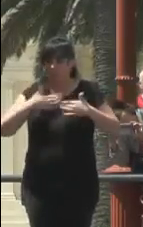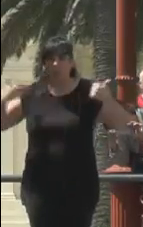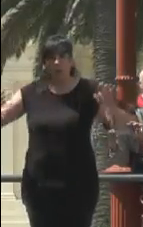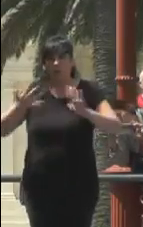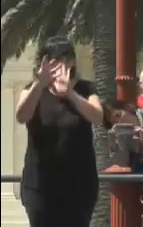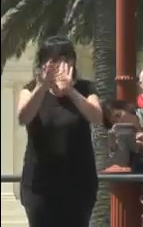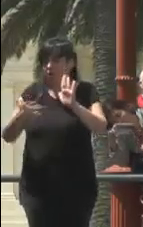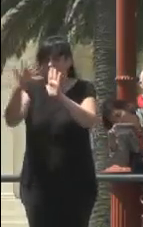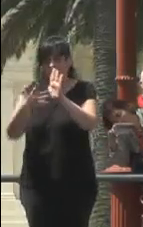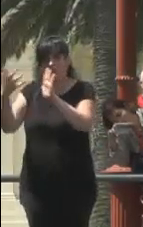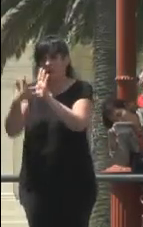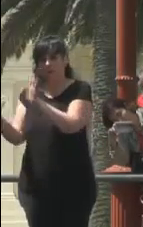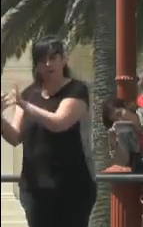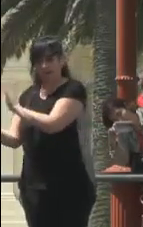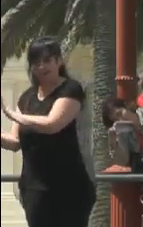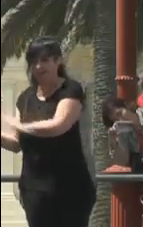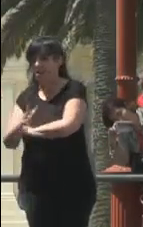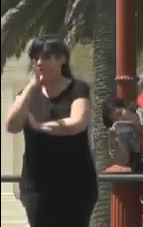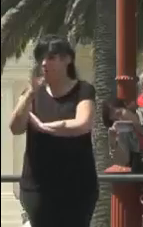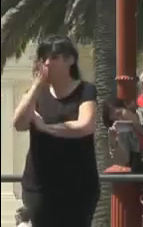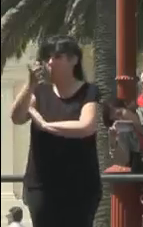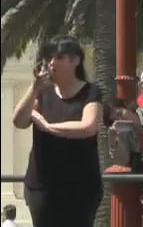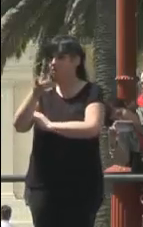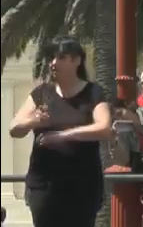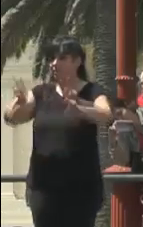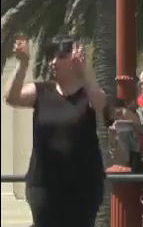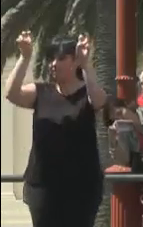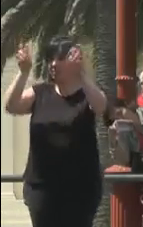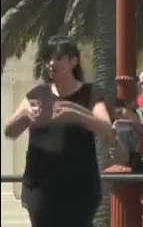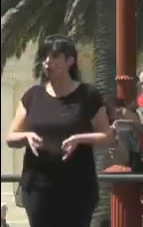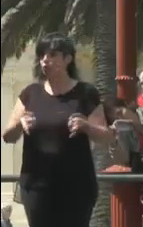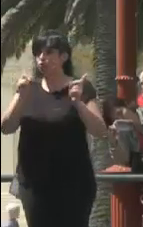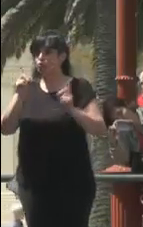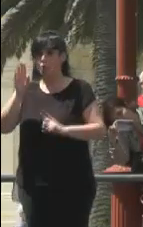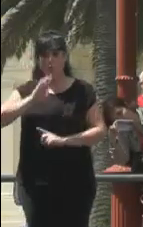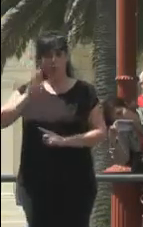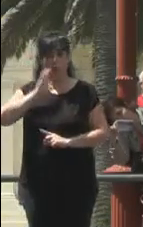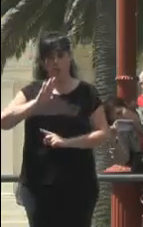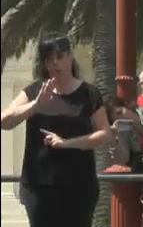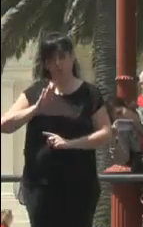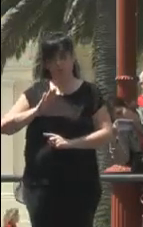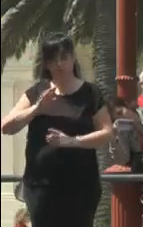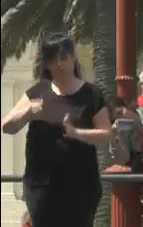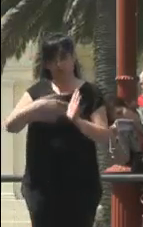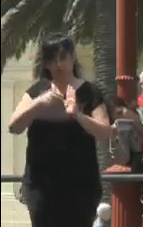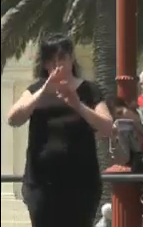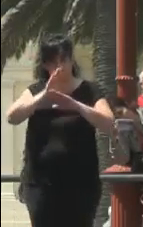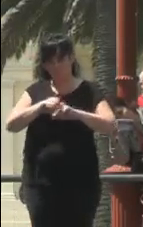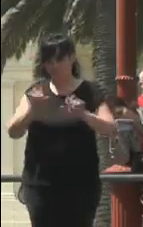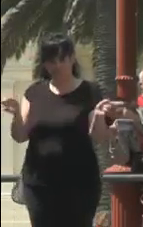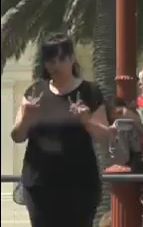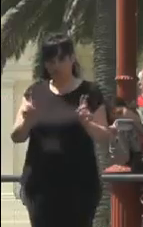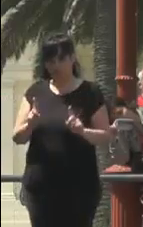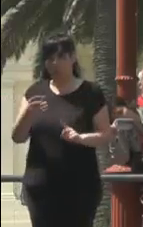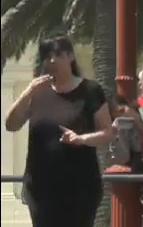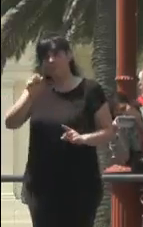nuestros bolsillos. Porque recordemos que no solo se trata de la corrupción ilegal sobre la que hemos hablado y han hablado ya anteriormente, no solo se trata de Bárcenas o